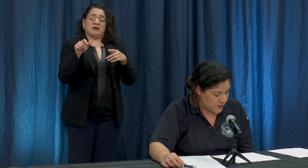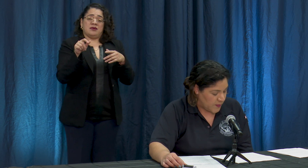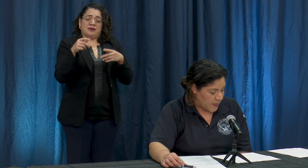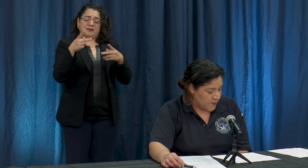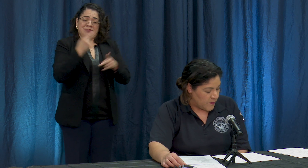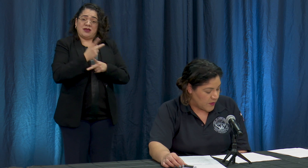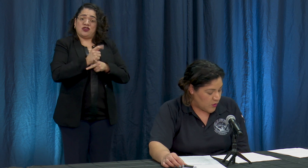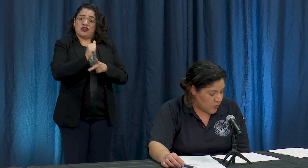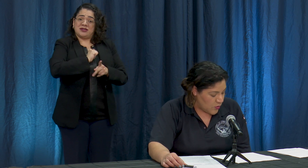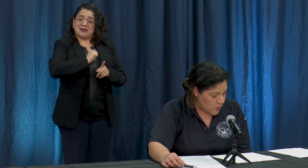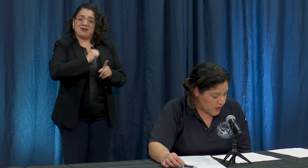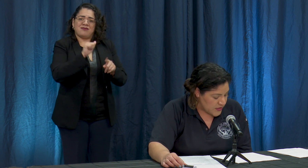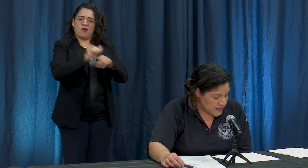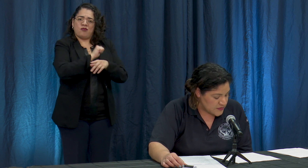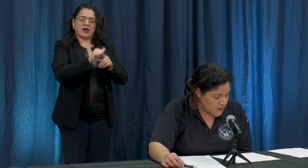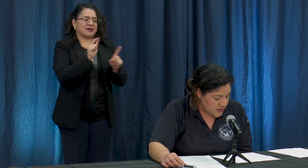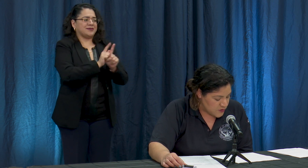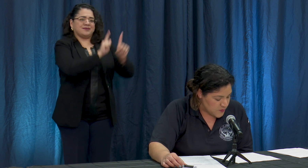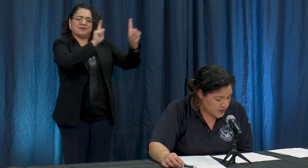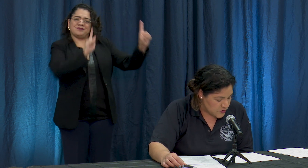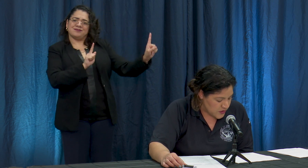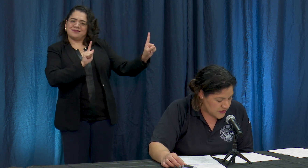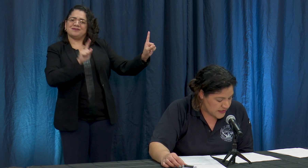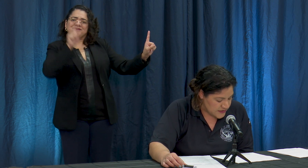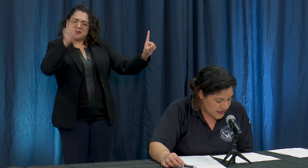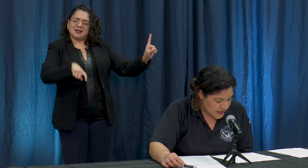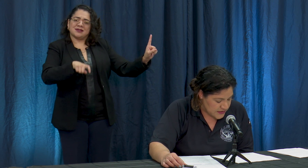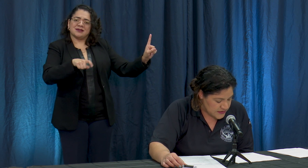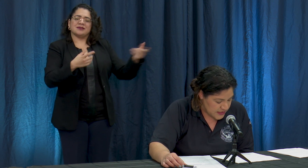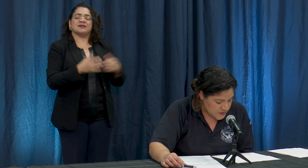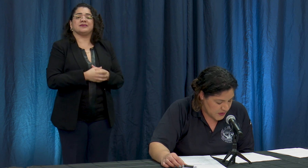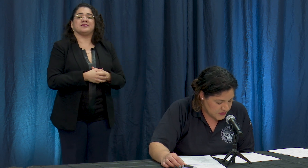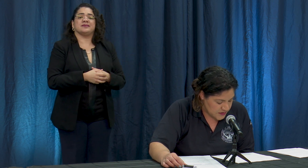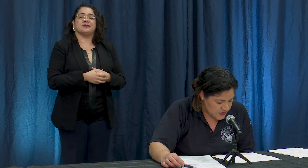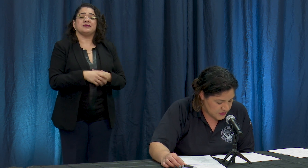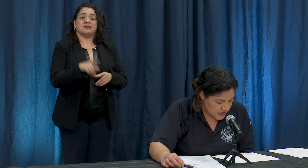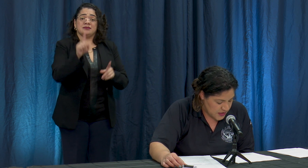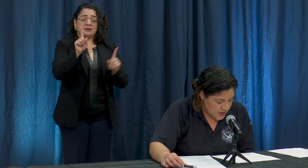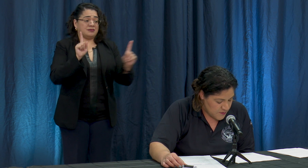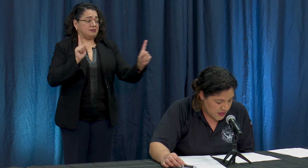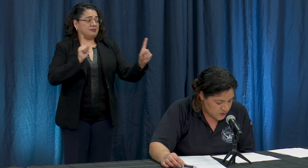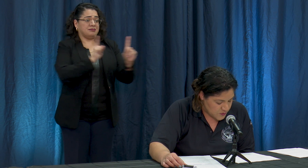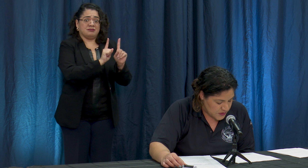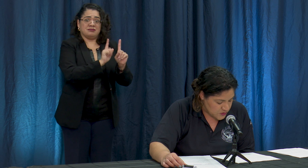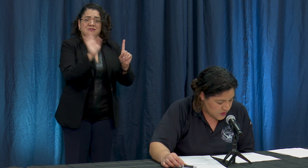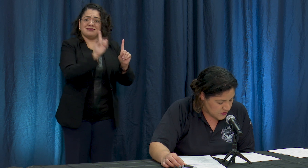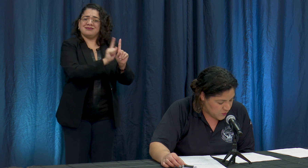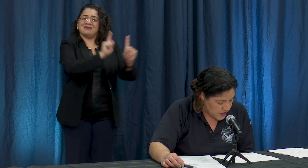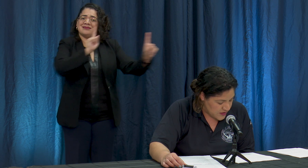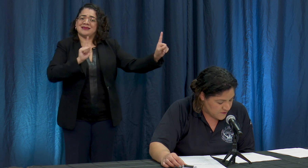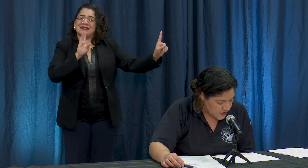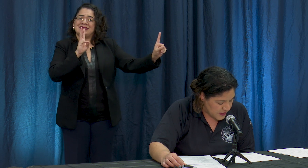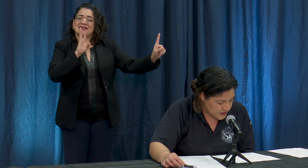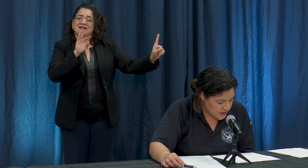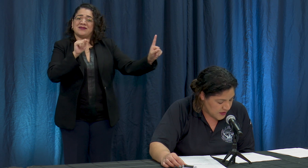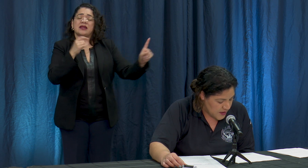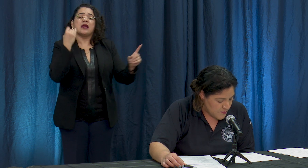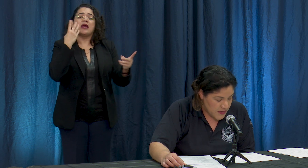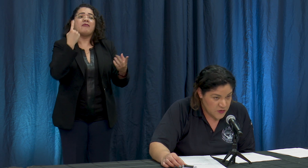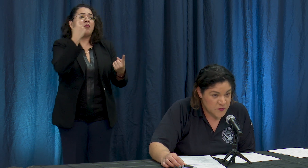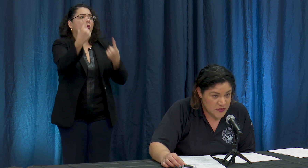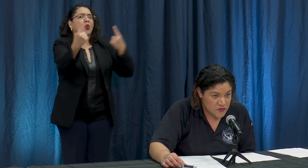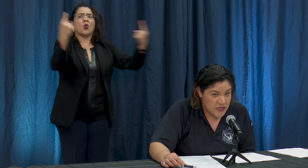físico. Cuantas menos personas se acerquen 6 pies entre sí, menos personas pueden